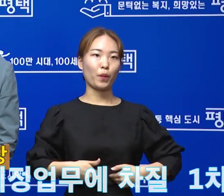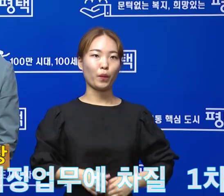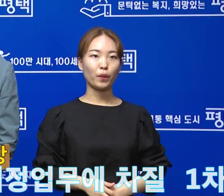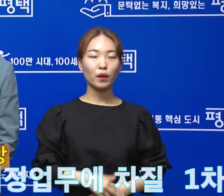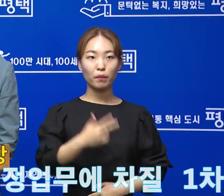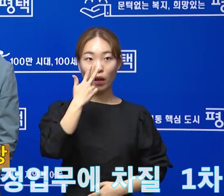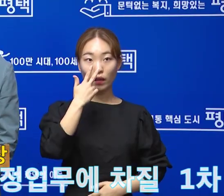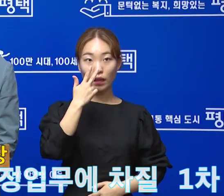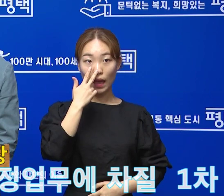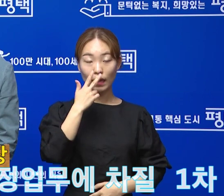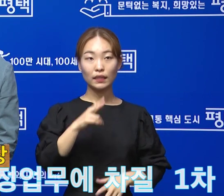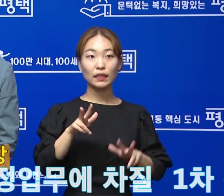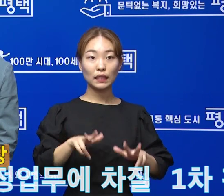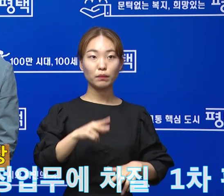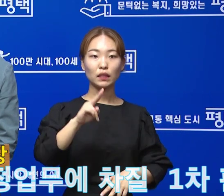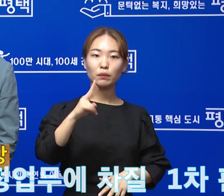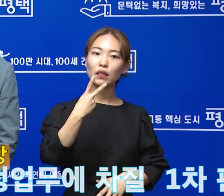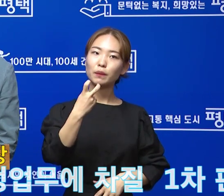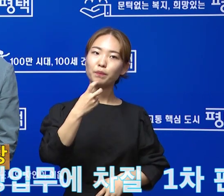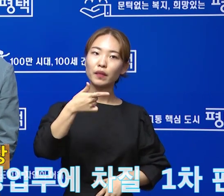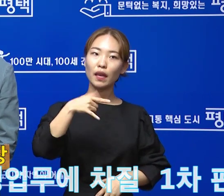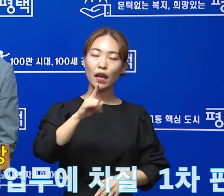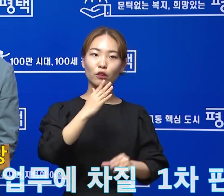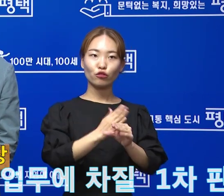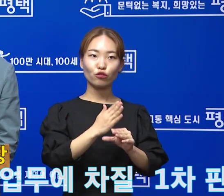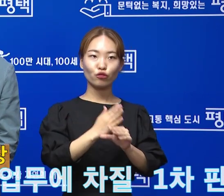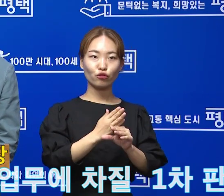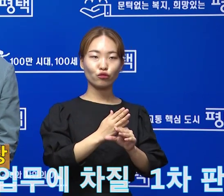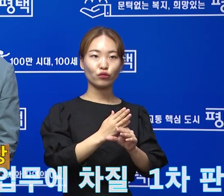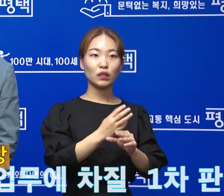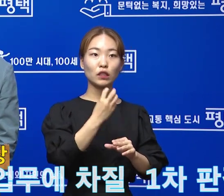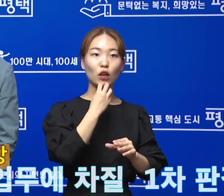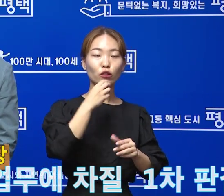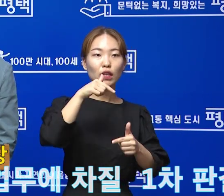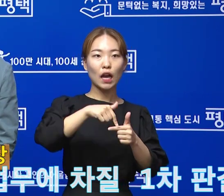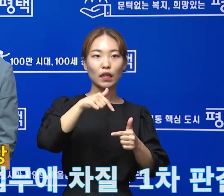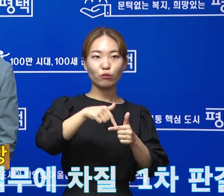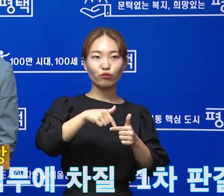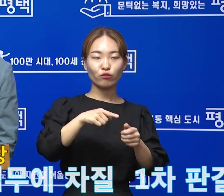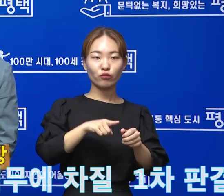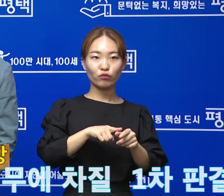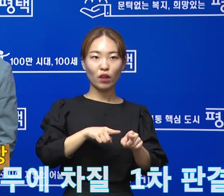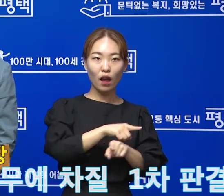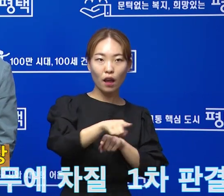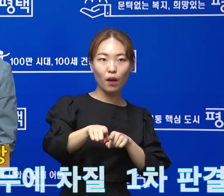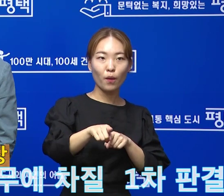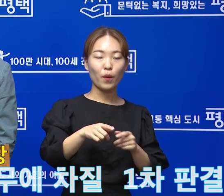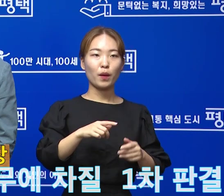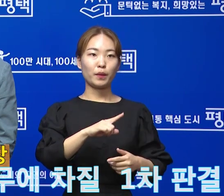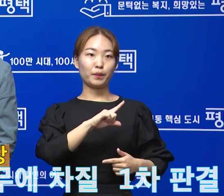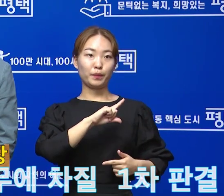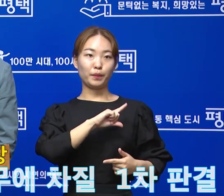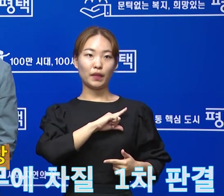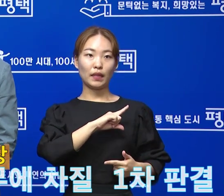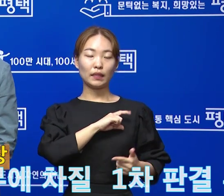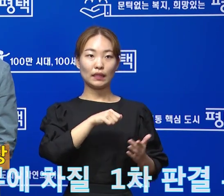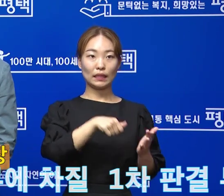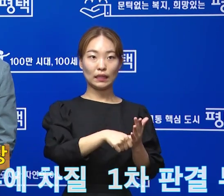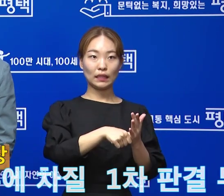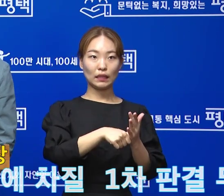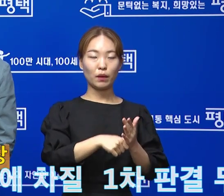평택은 전국 226개 시, 군구 중 서울 강남구를 제치고 브랜드 파워 1위를 차지할